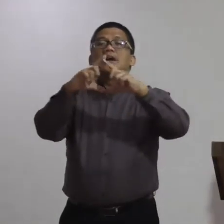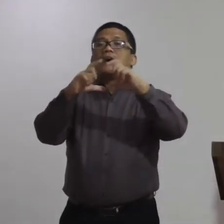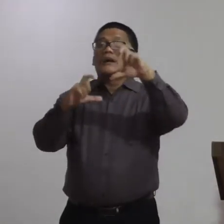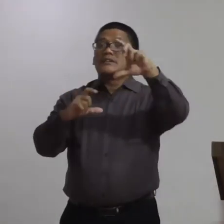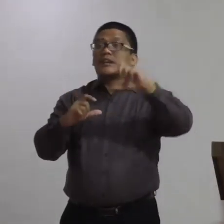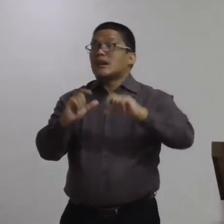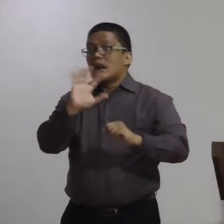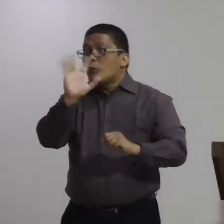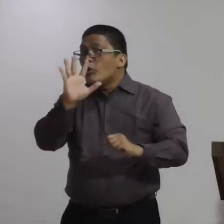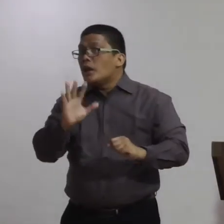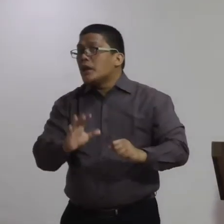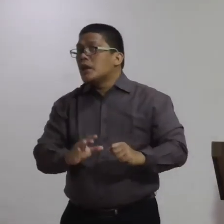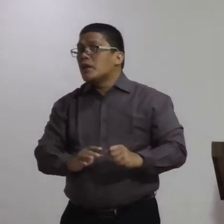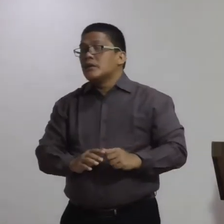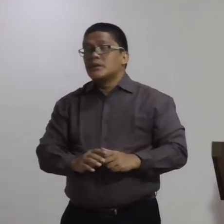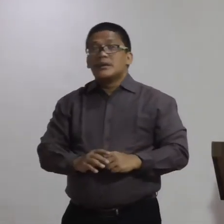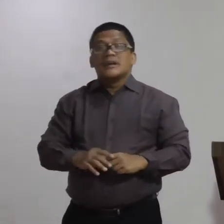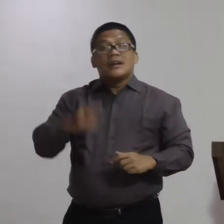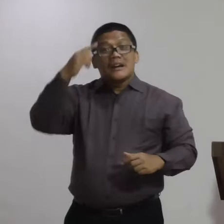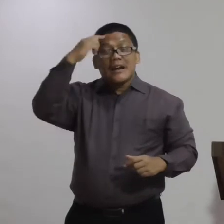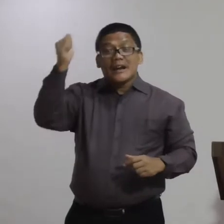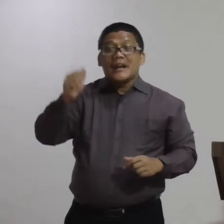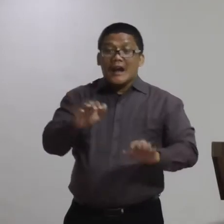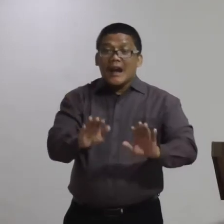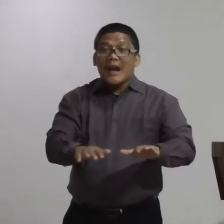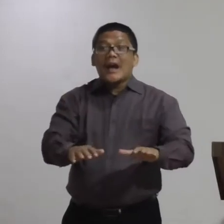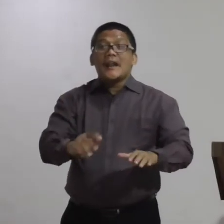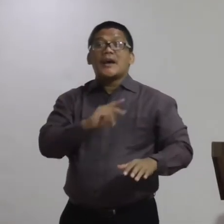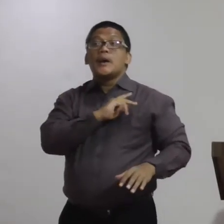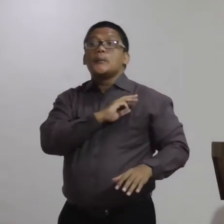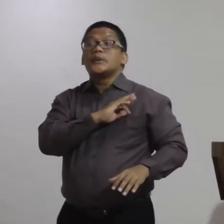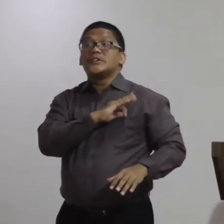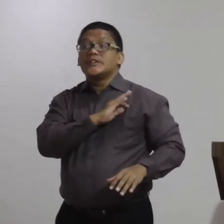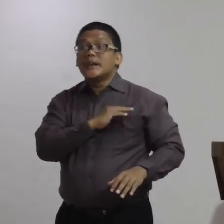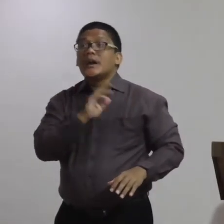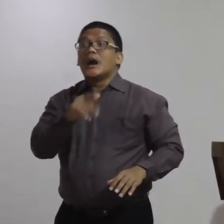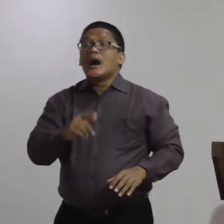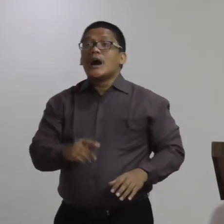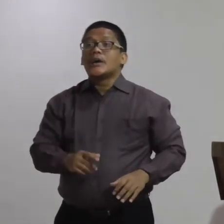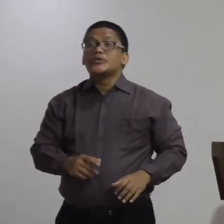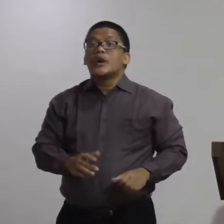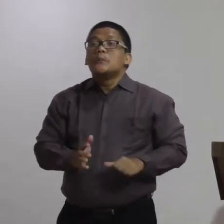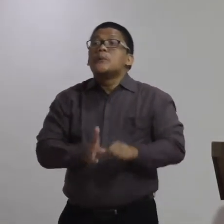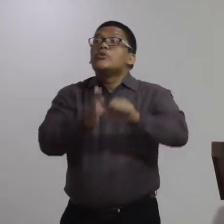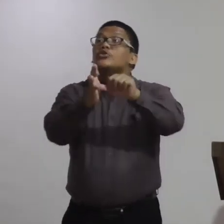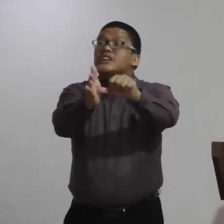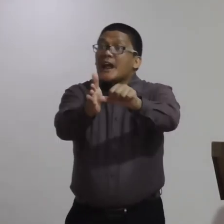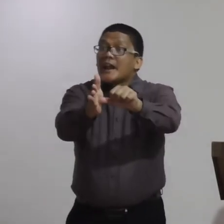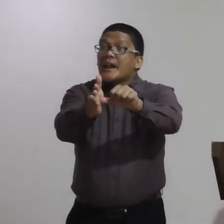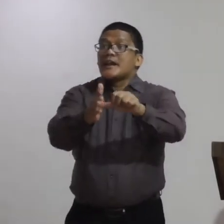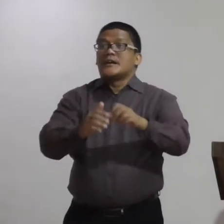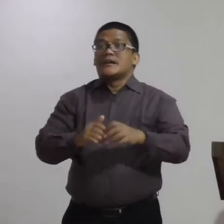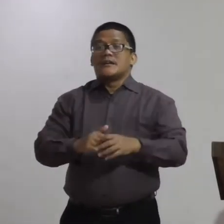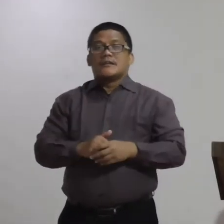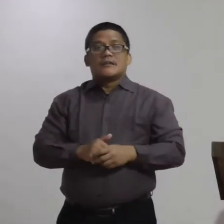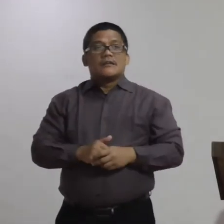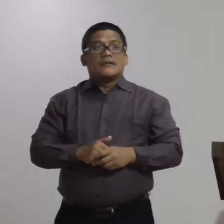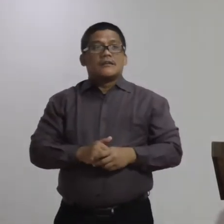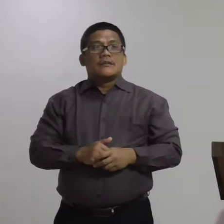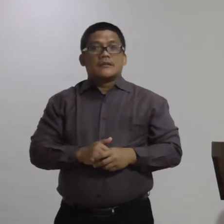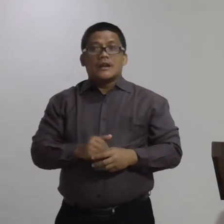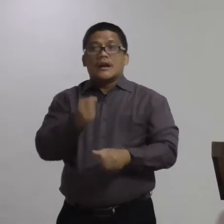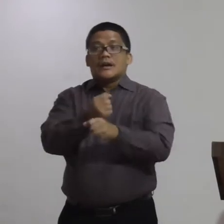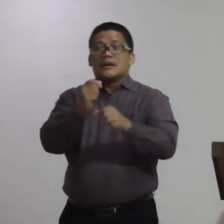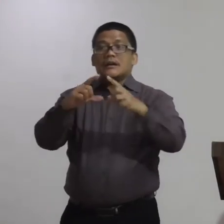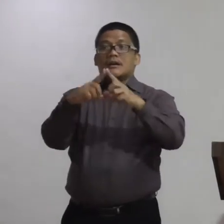sederhana, enggak. Karena dia adalah presiden, dia harus tampil, dia harus